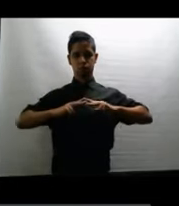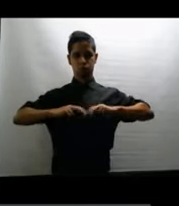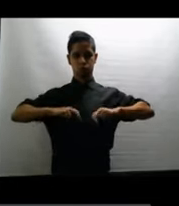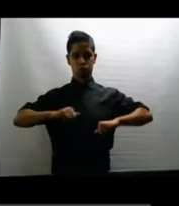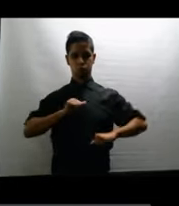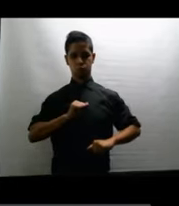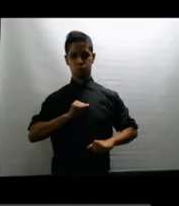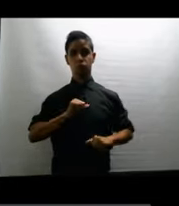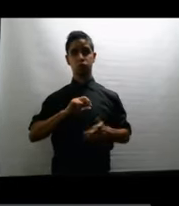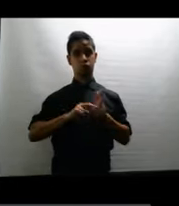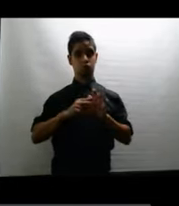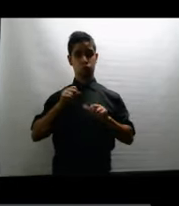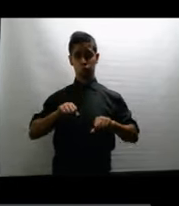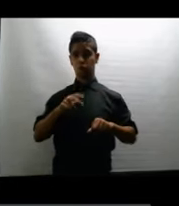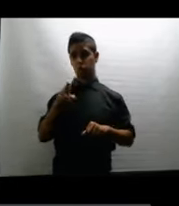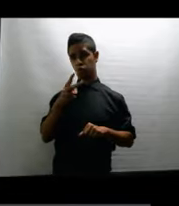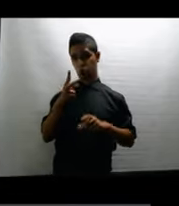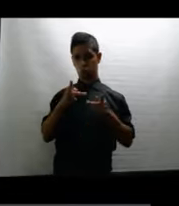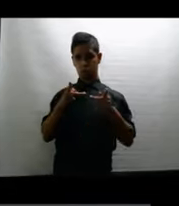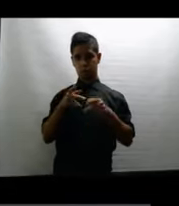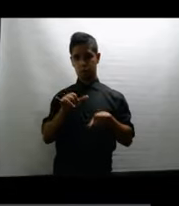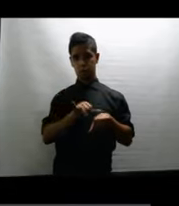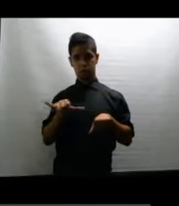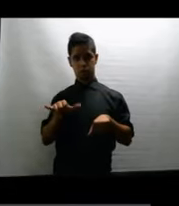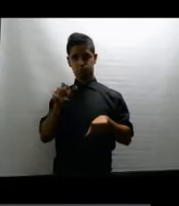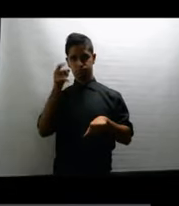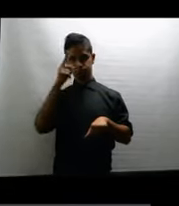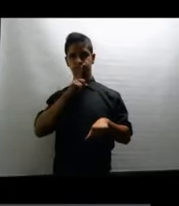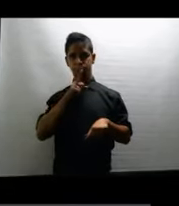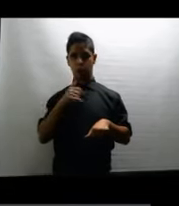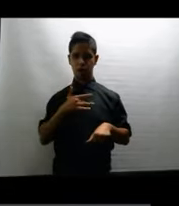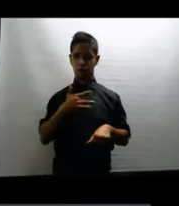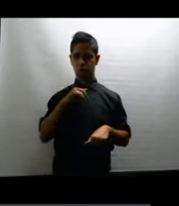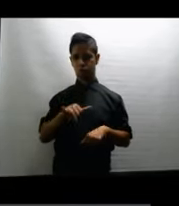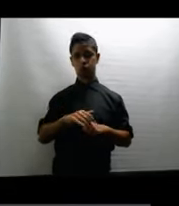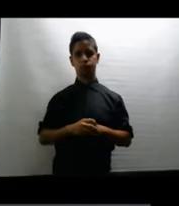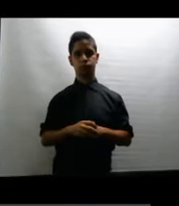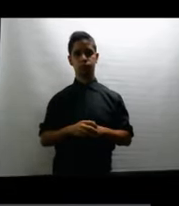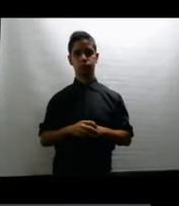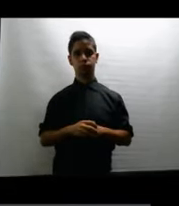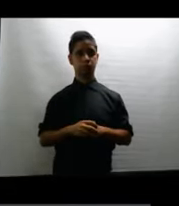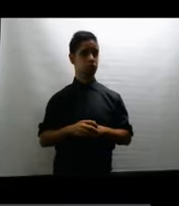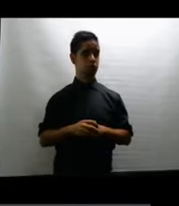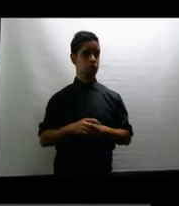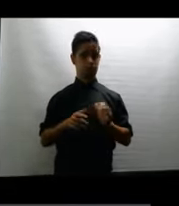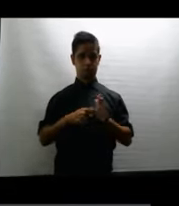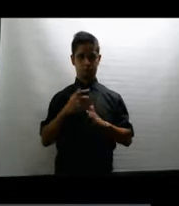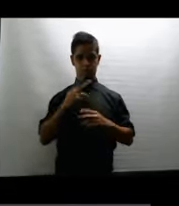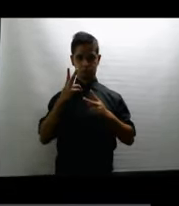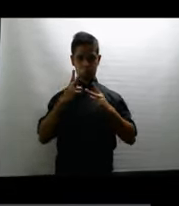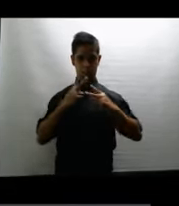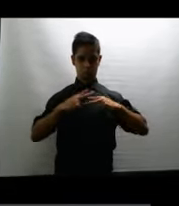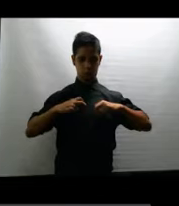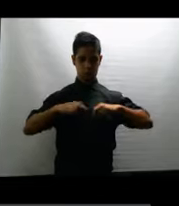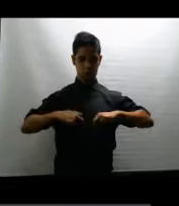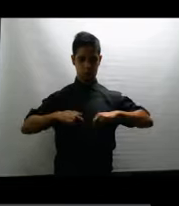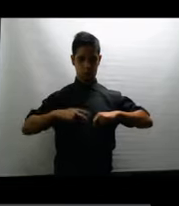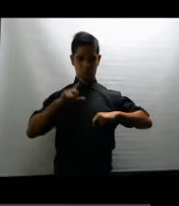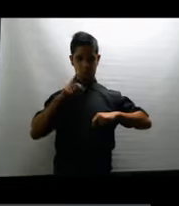puedes estar como que en dos lados también igual. A mí me sucede de momento de mirarme a mí y mirar como que a